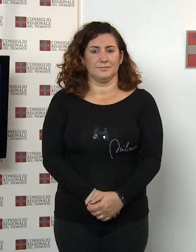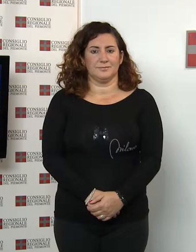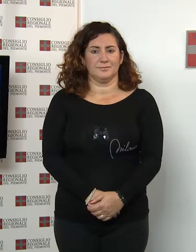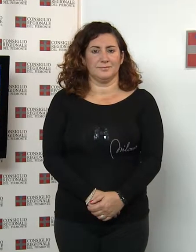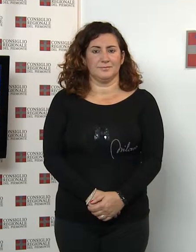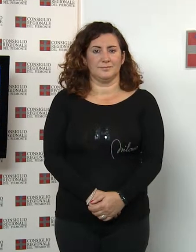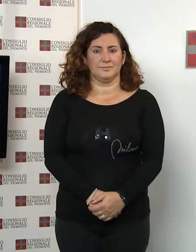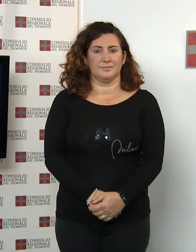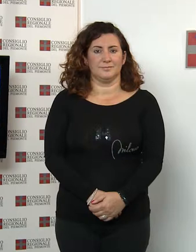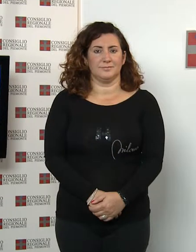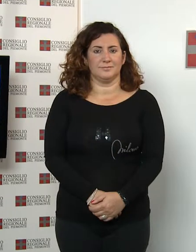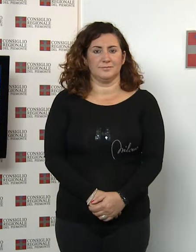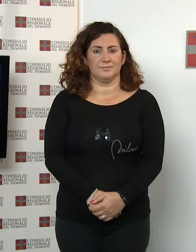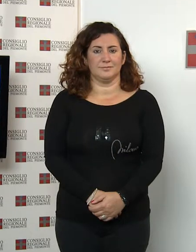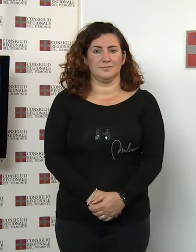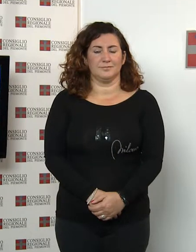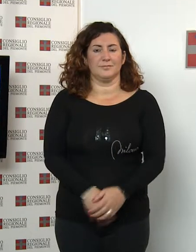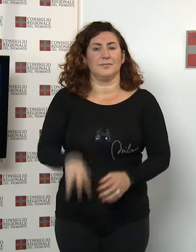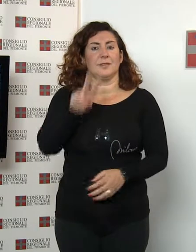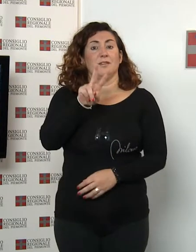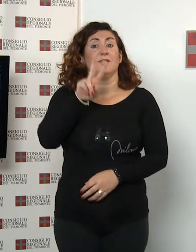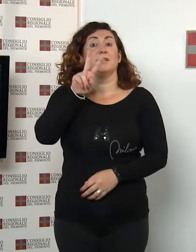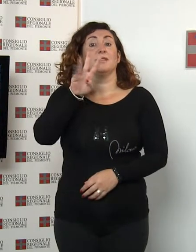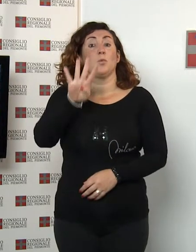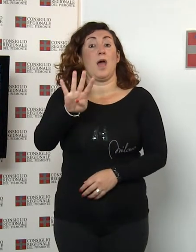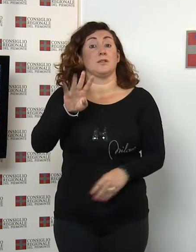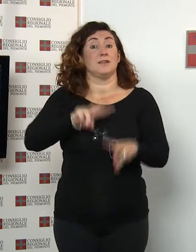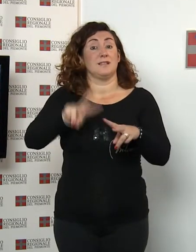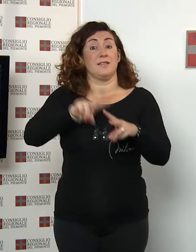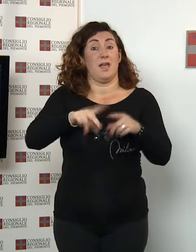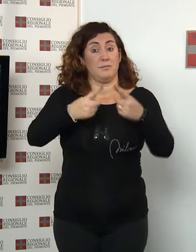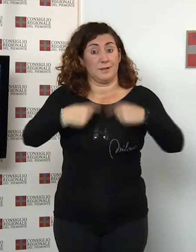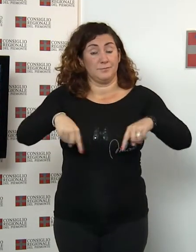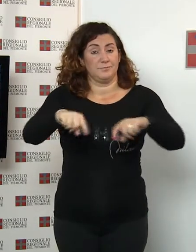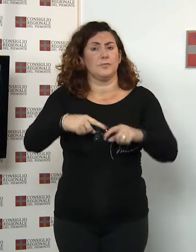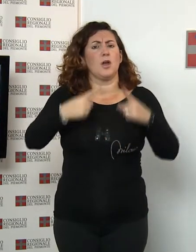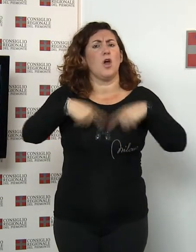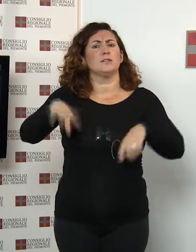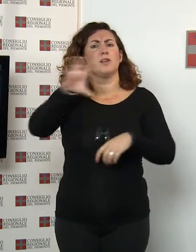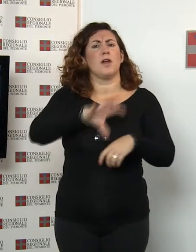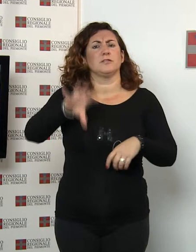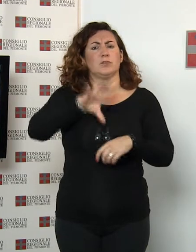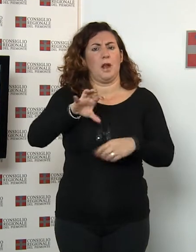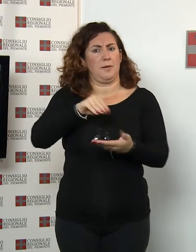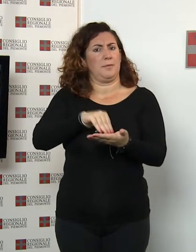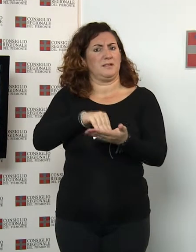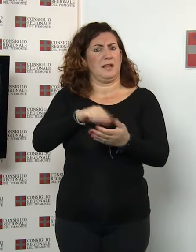La seduta del 24 settembre il consiglio regionale ha commemorato alla presenza dei familiari l'ex consigliere